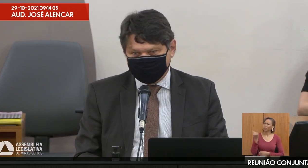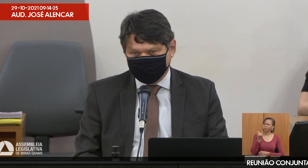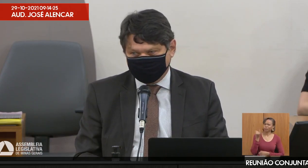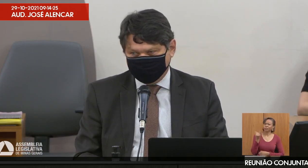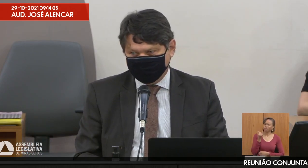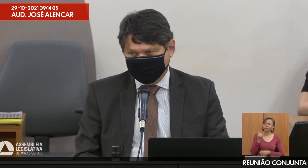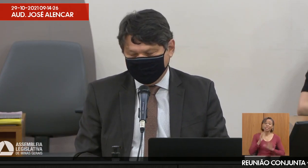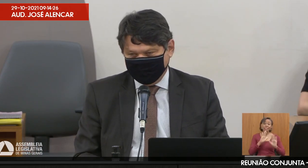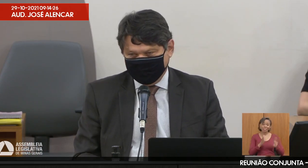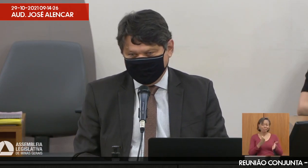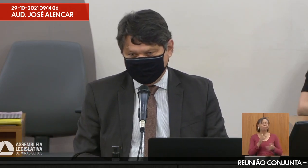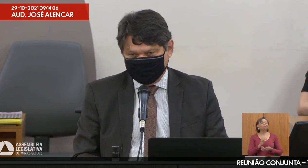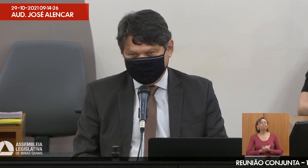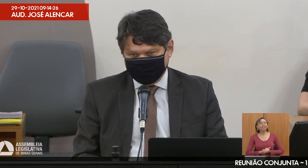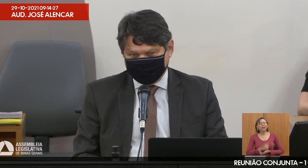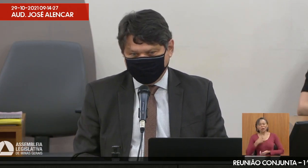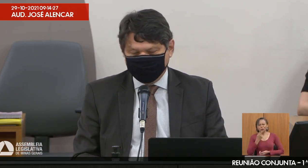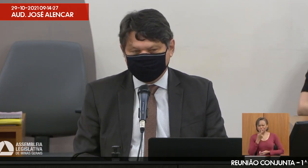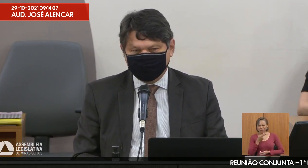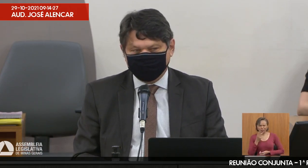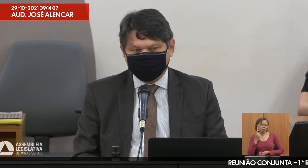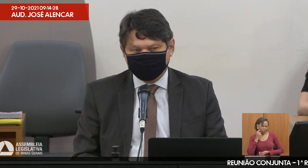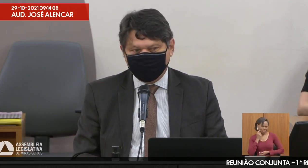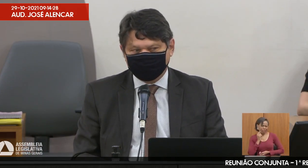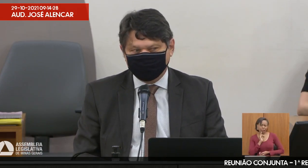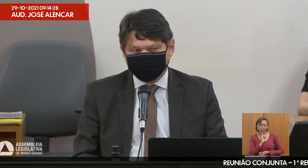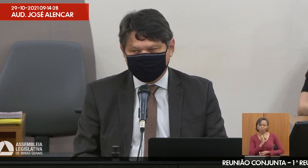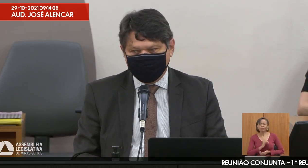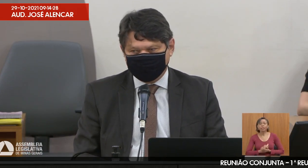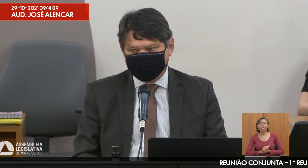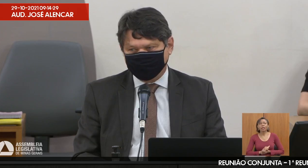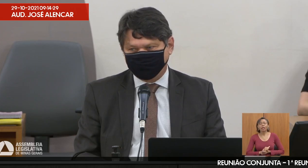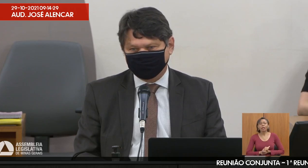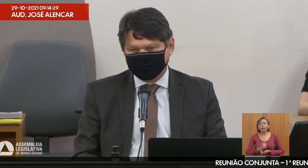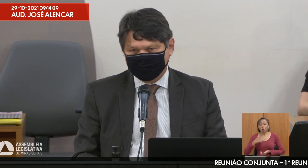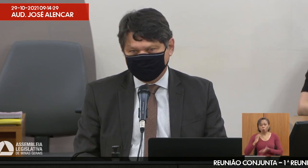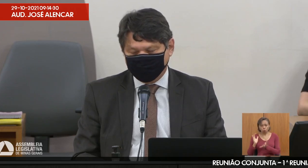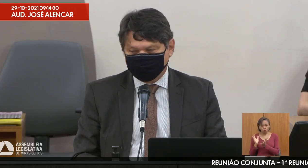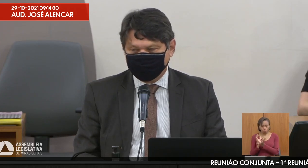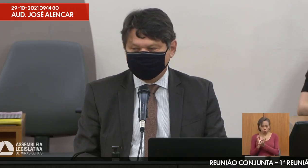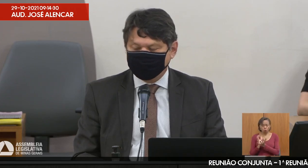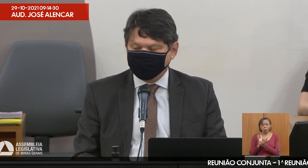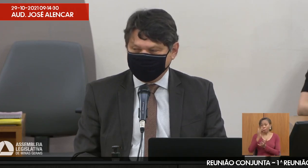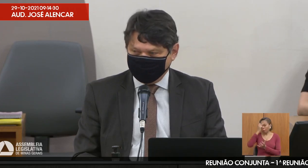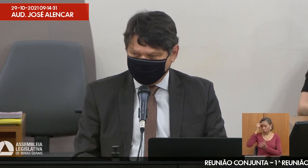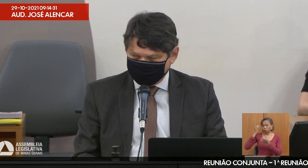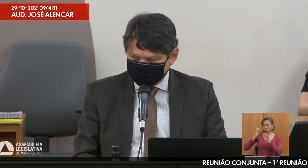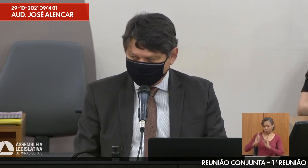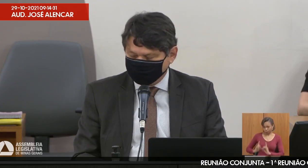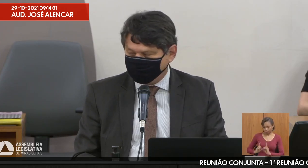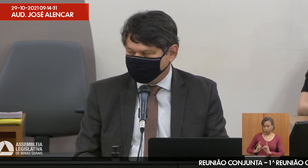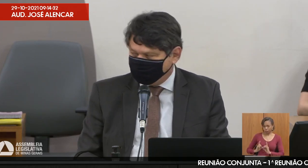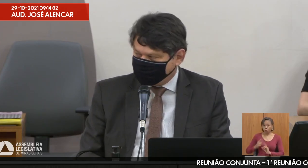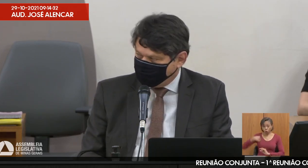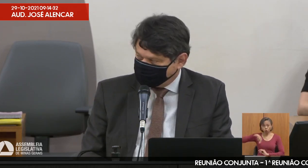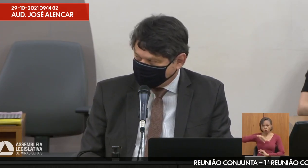Priscila, na Comissão da Pessoa com Deficiência, que nós temos que falar, nós temos que mostrar